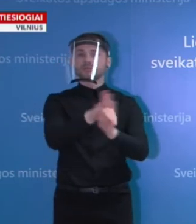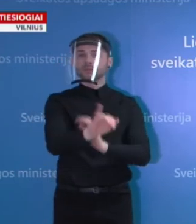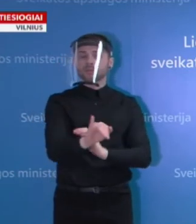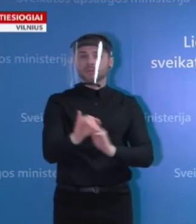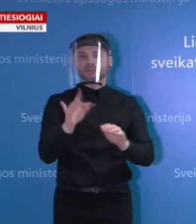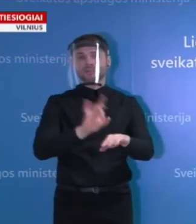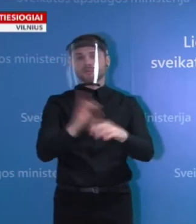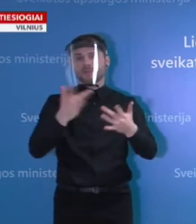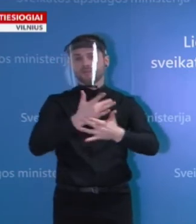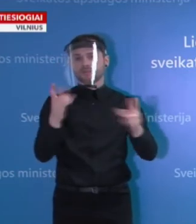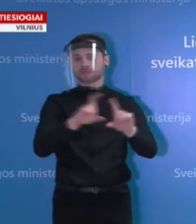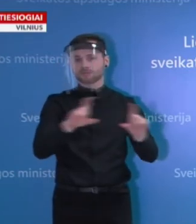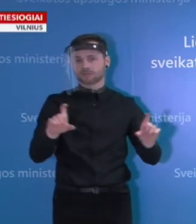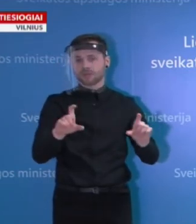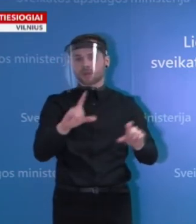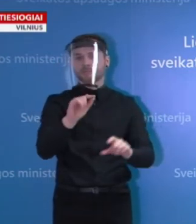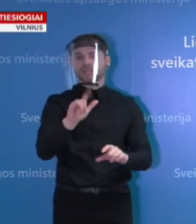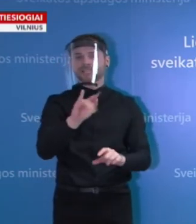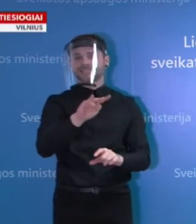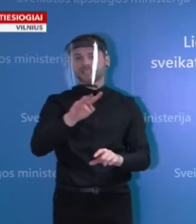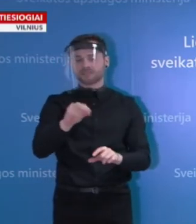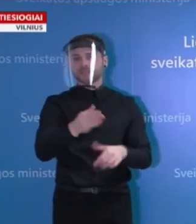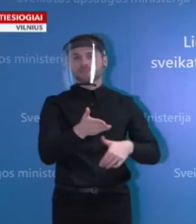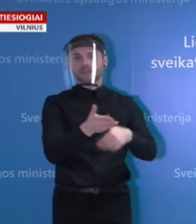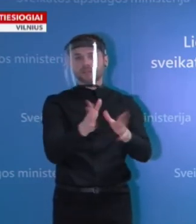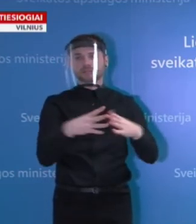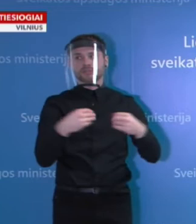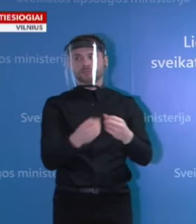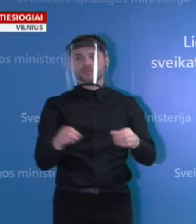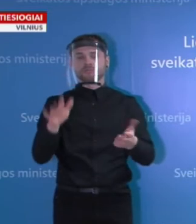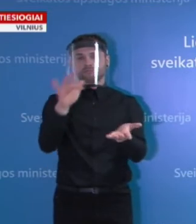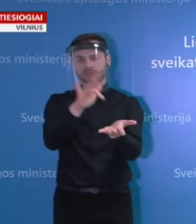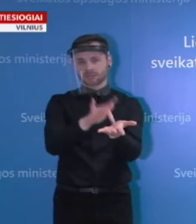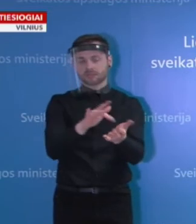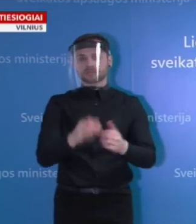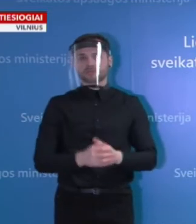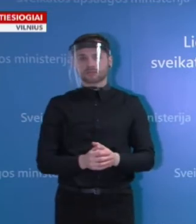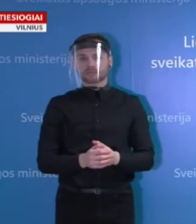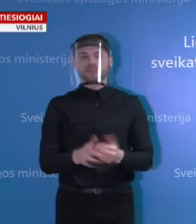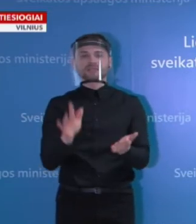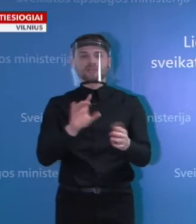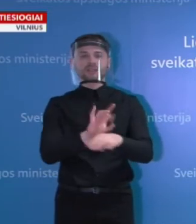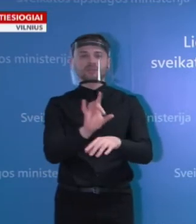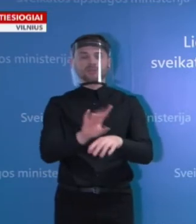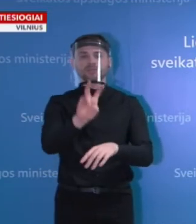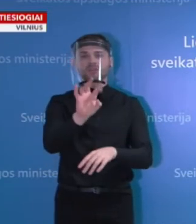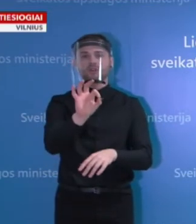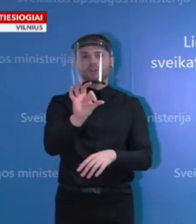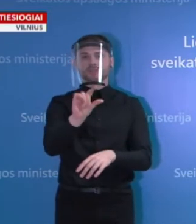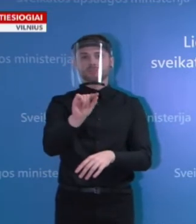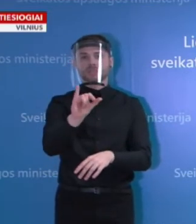viešojo įstaigoje paliatyvios pagalbos ir šeimos medicinos centras. Tai yra, kitaip tariant, Klaipėdos hospise. Nedelsiant